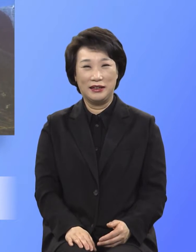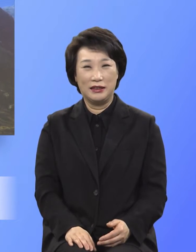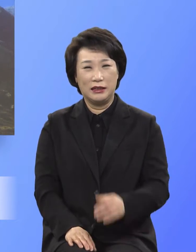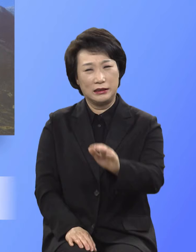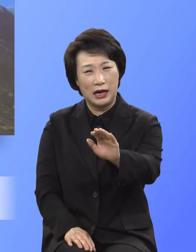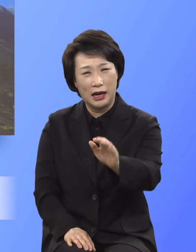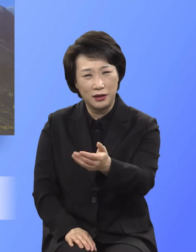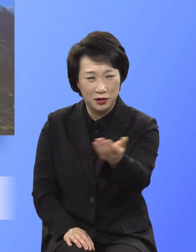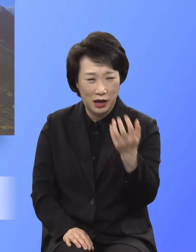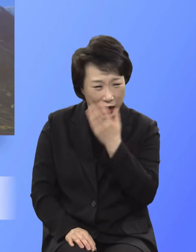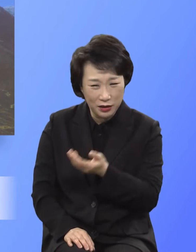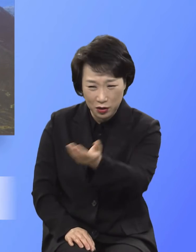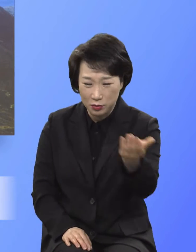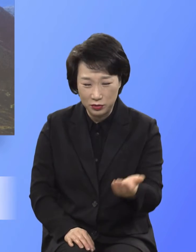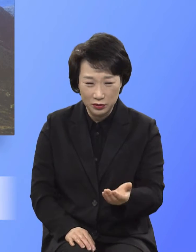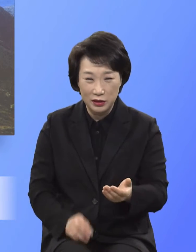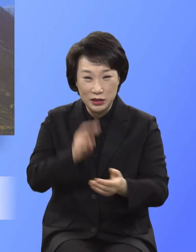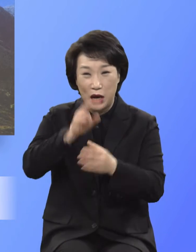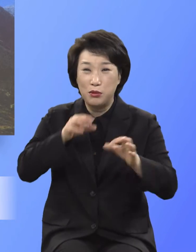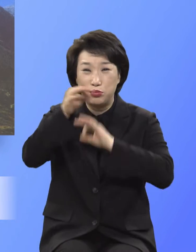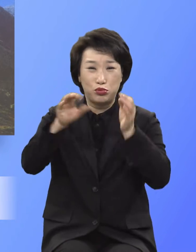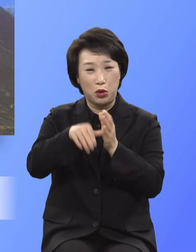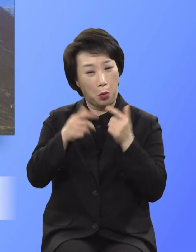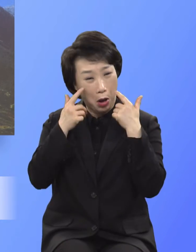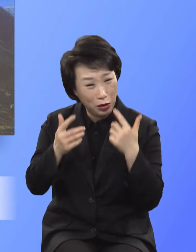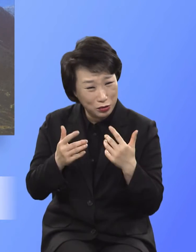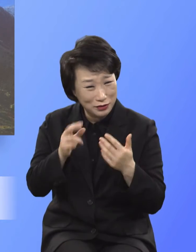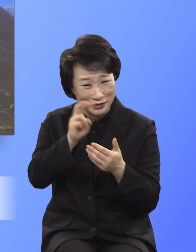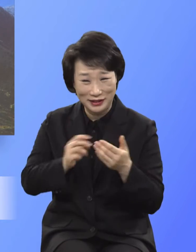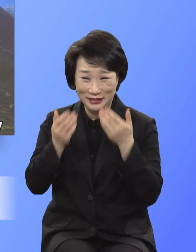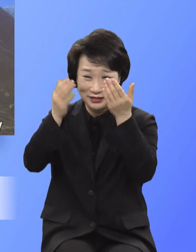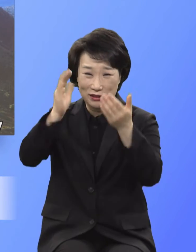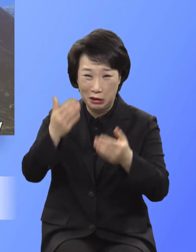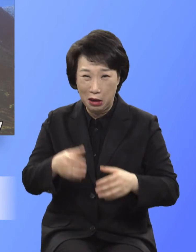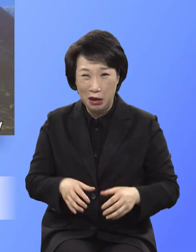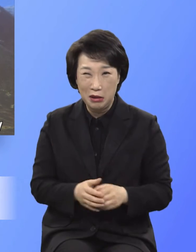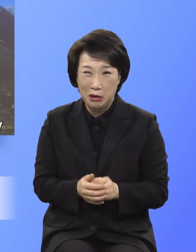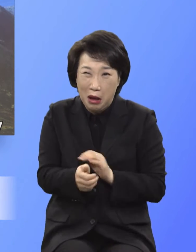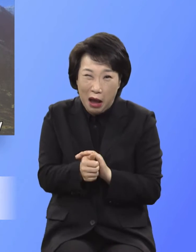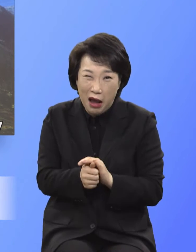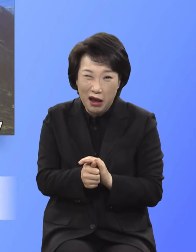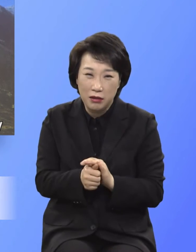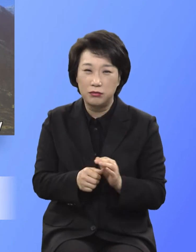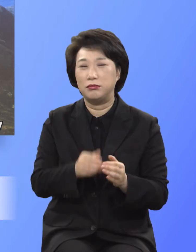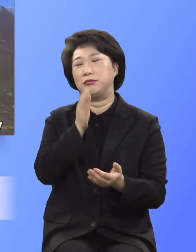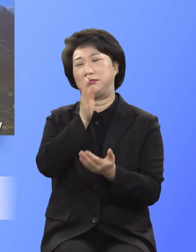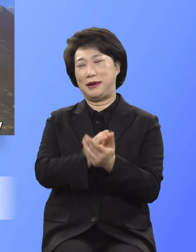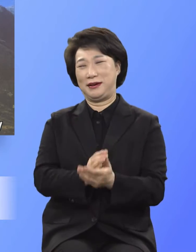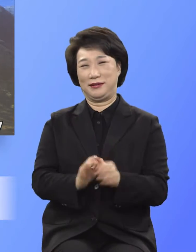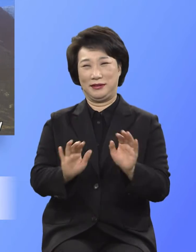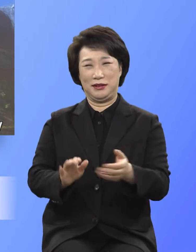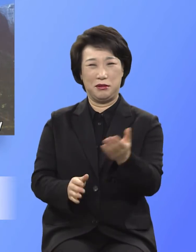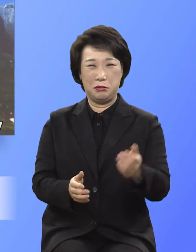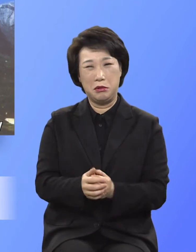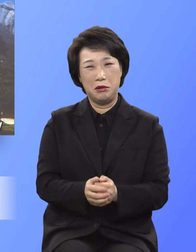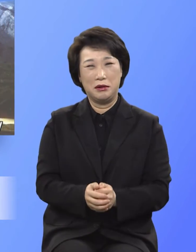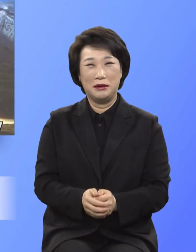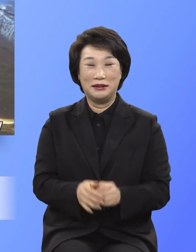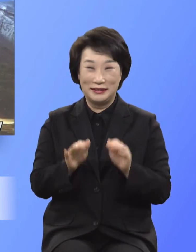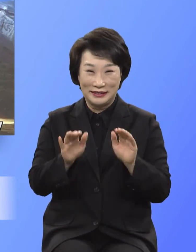뿐일세. 기왕에 할 테면 확실하게 해요. 우물쭈물하지 말고. 그